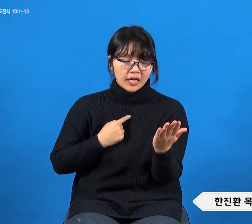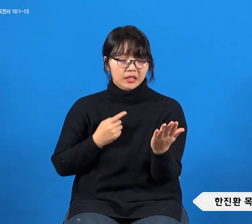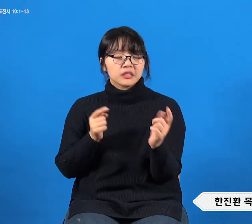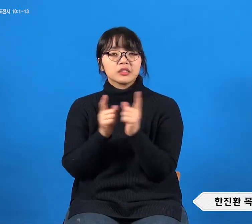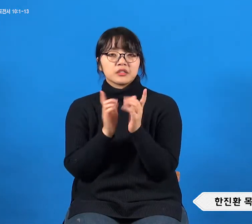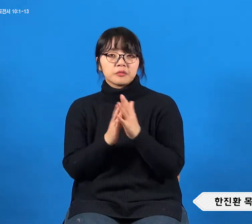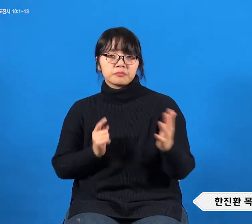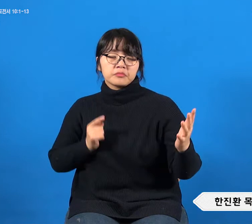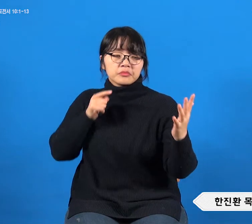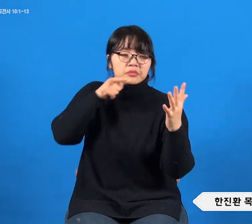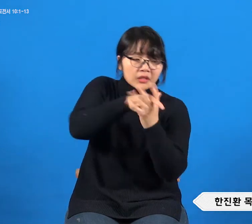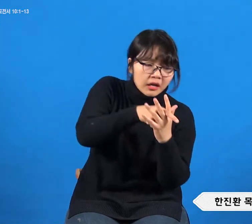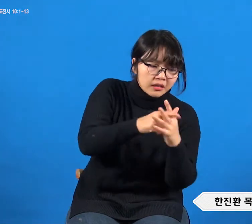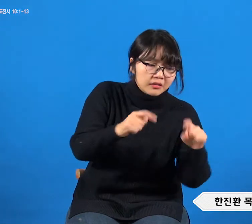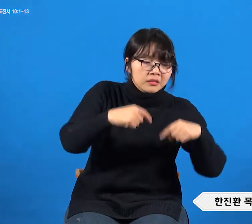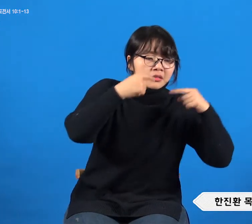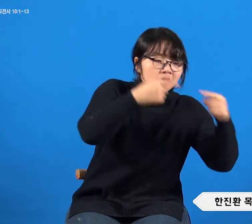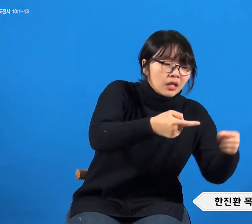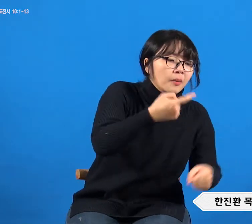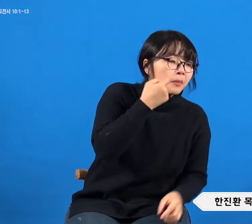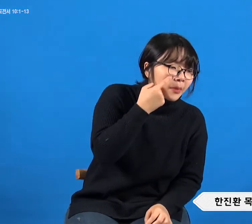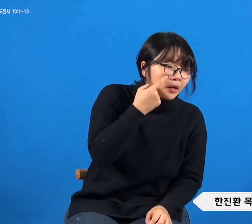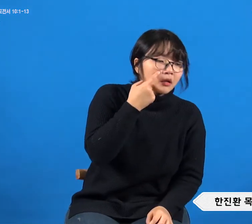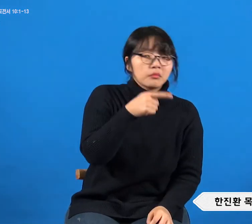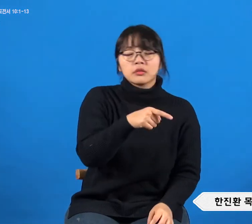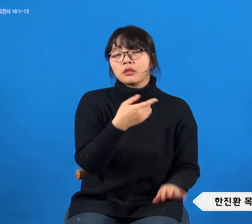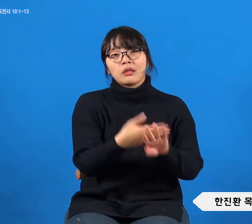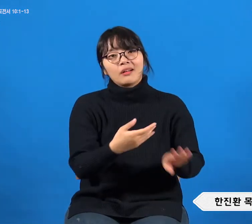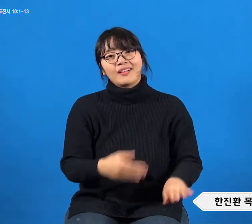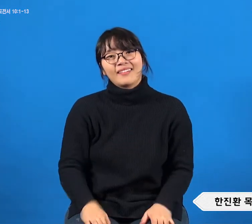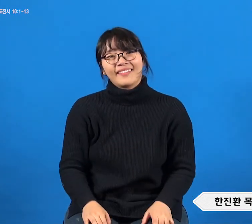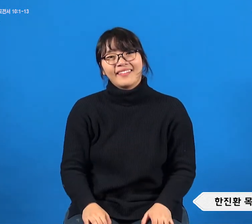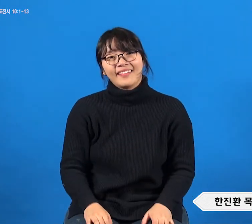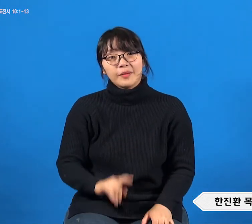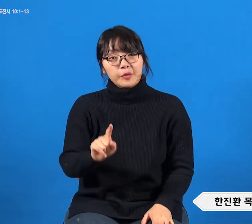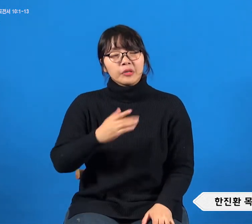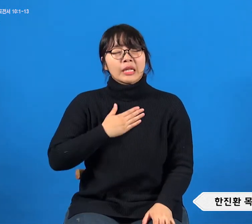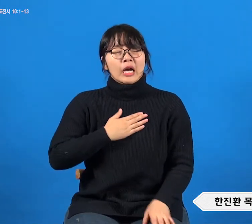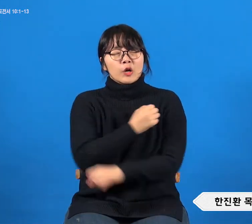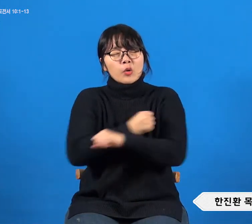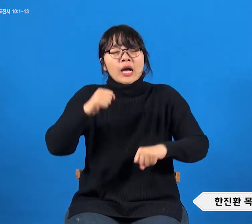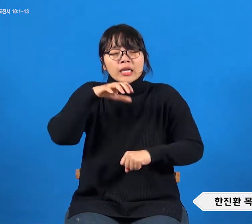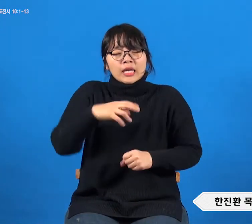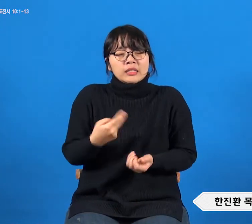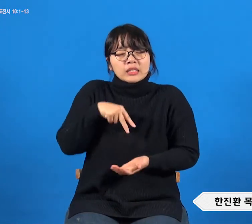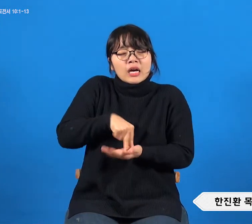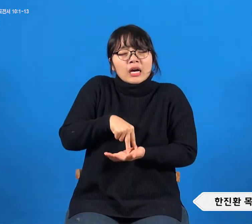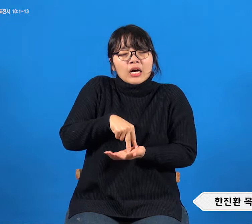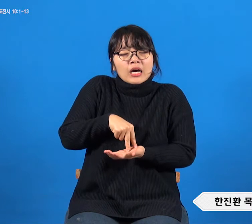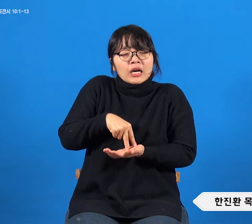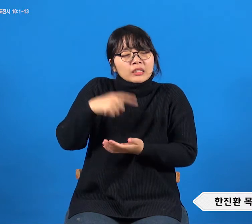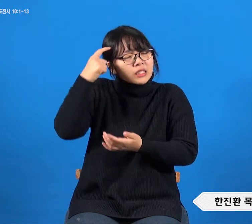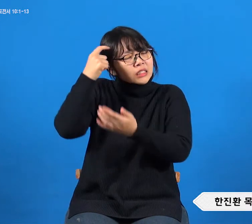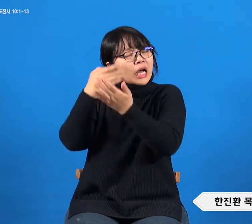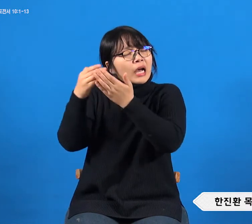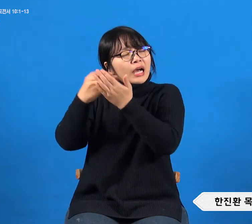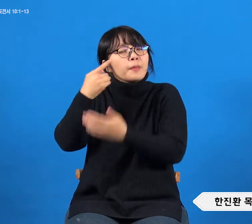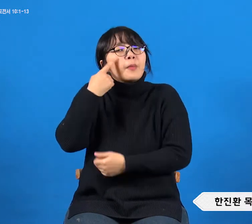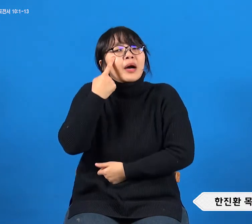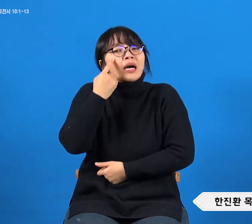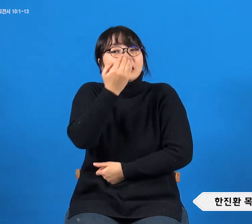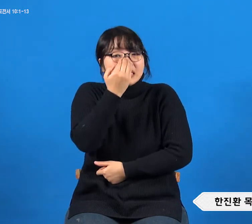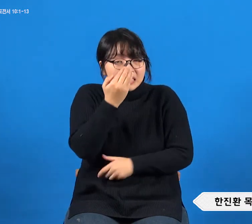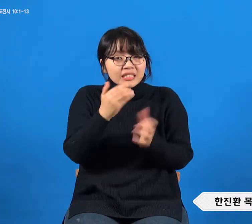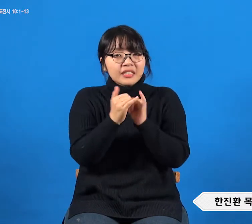속으로 들어가 보면 다릅니다. 내가 그 광야에 서 있다고 한번 생각을 해보십시오. 내가 그 이스라엘